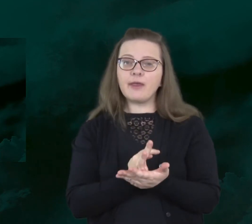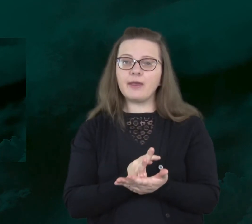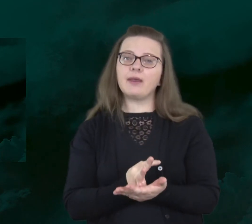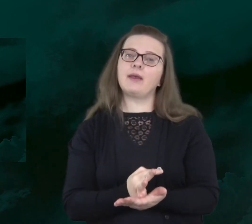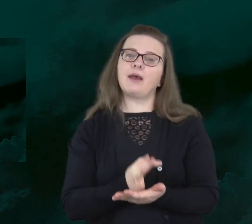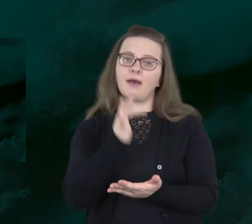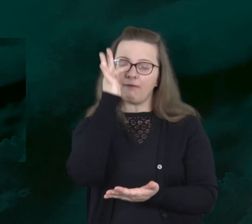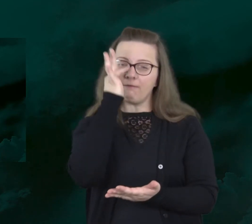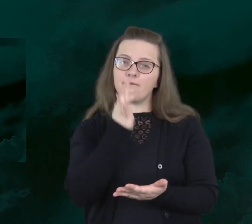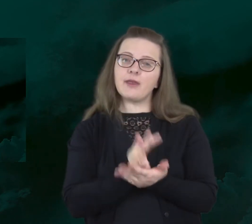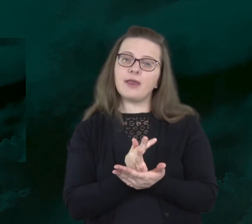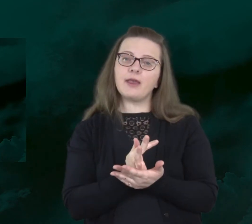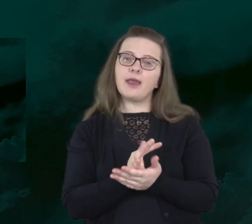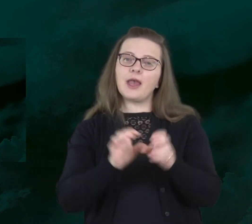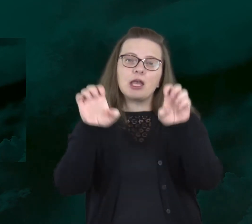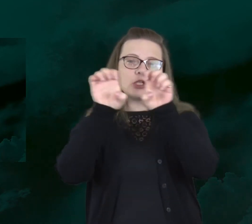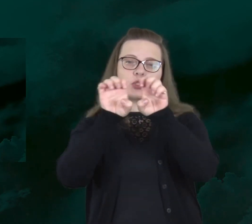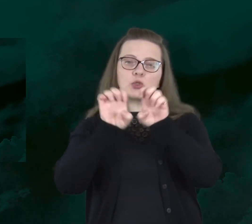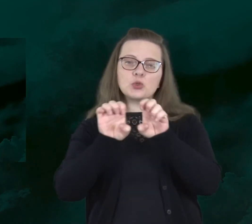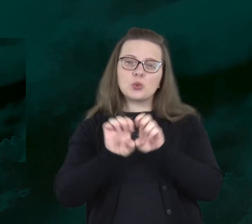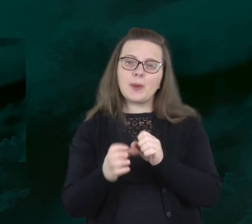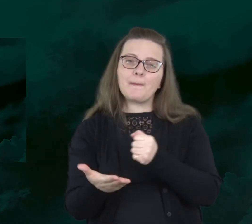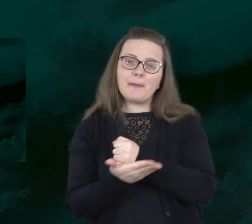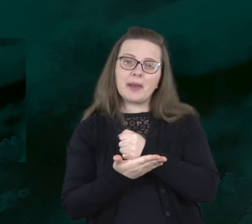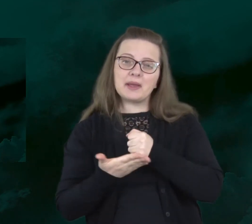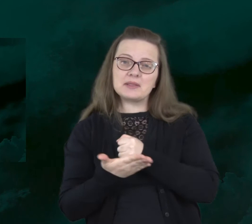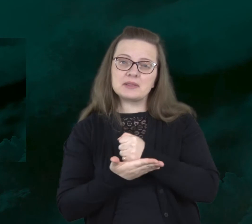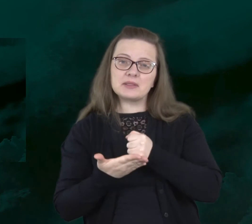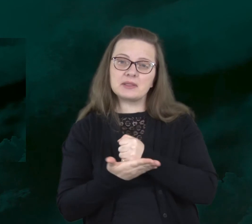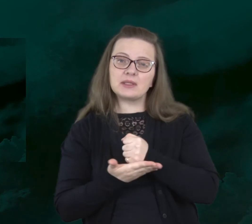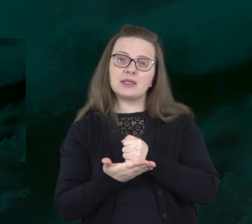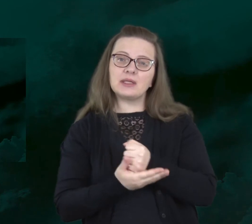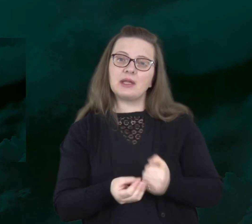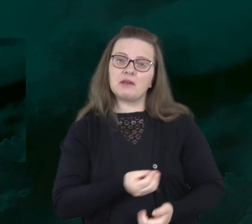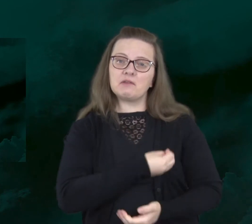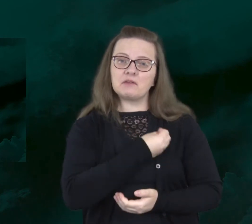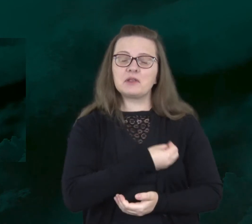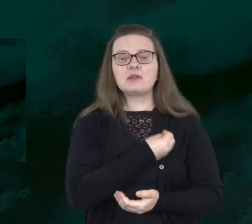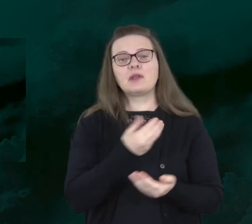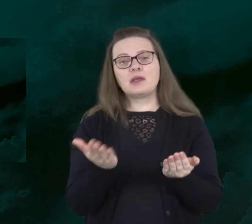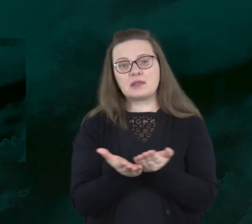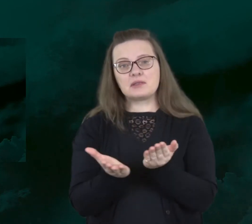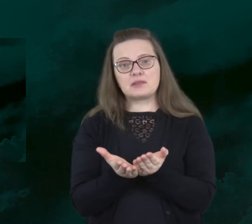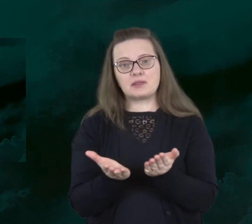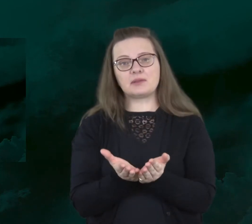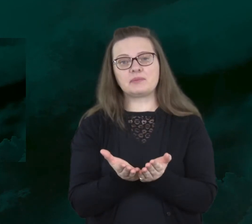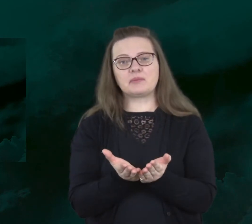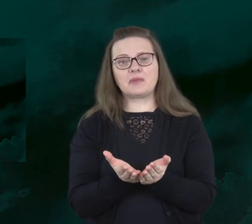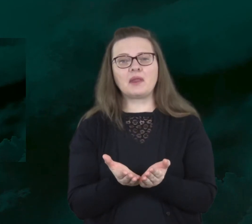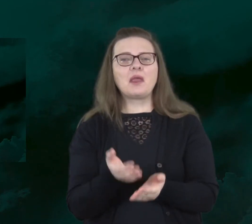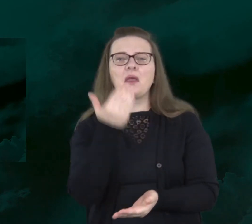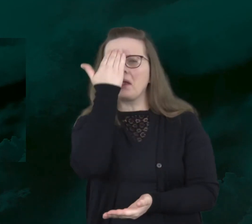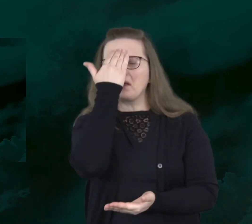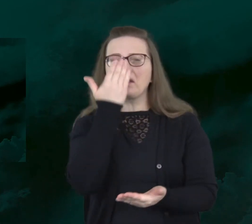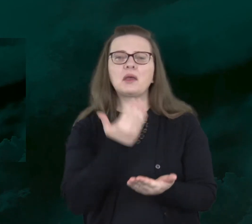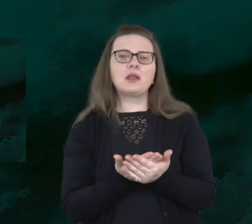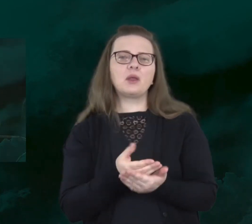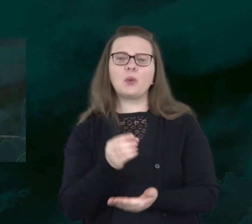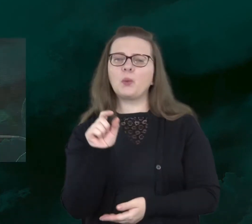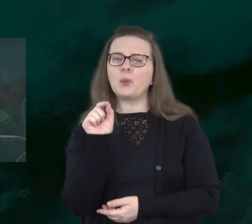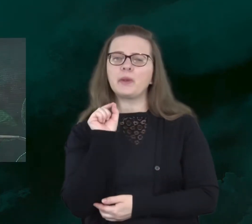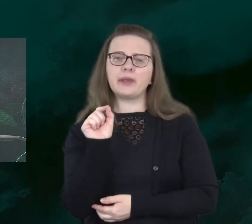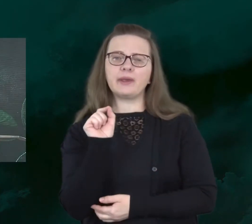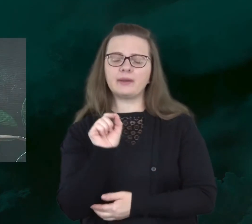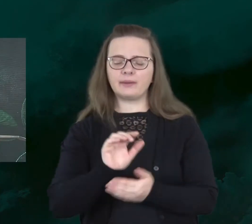igreja. Portanto, vamos exercitar mais a fé. A fé vem pelo crer. Crer o quê? Crer a palavra de